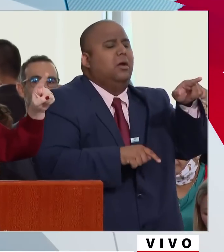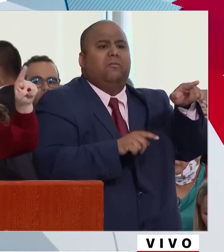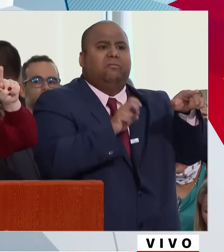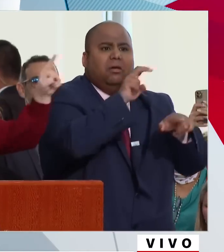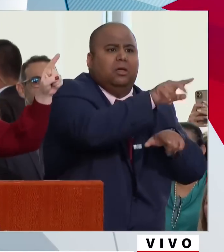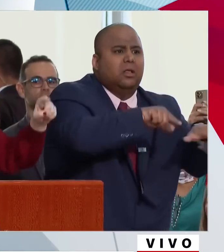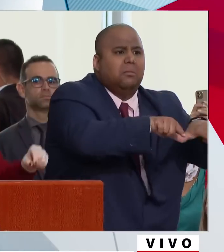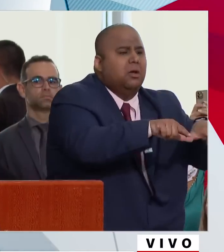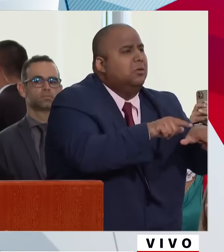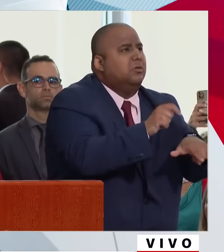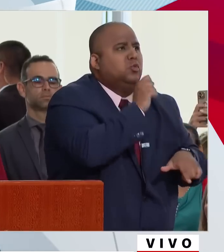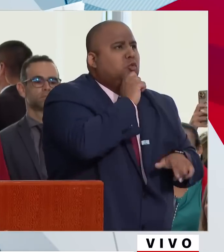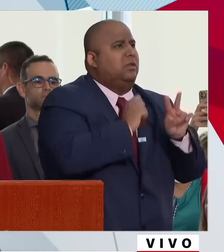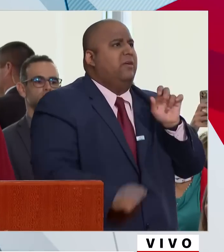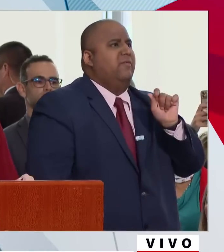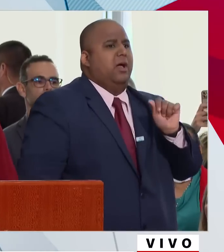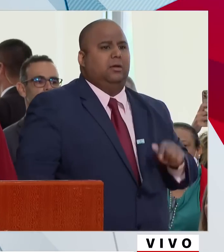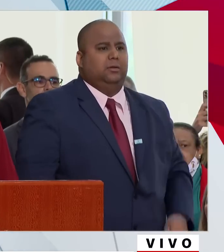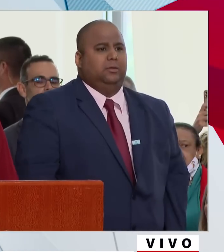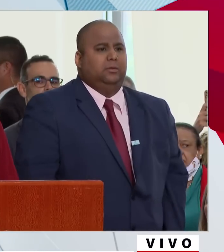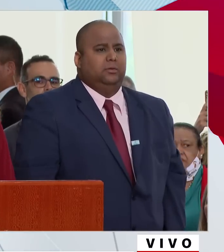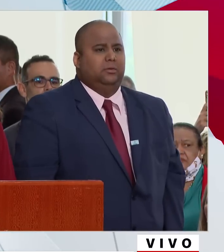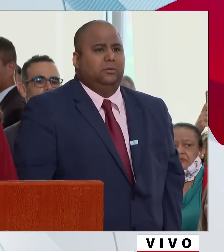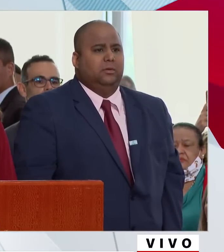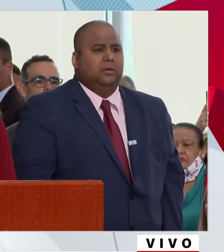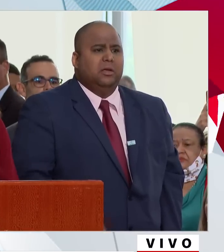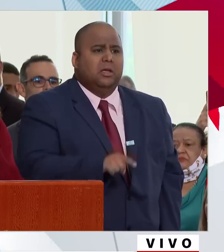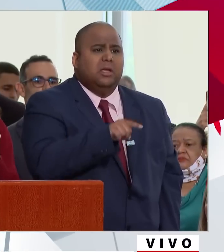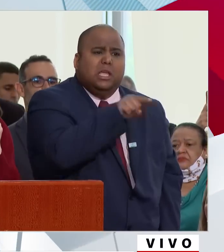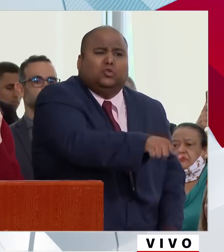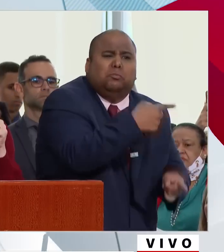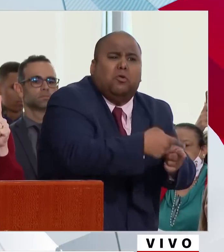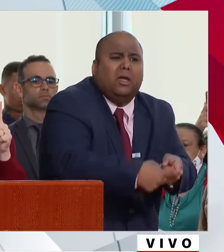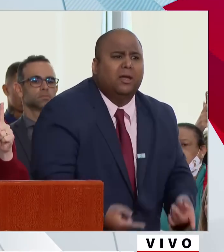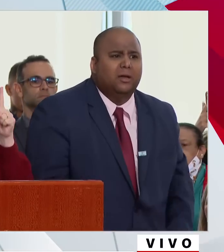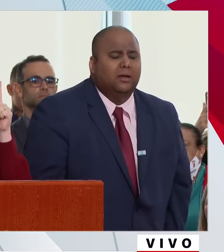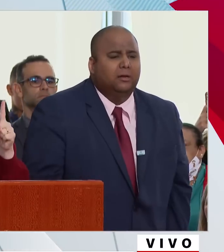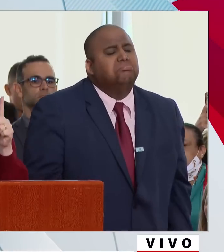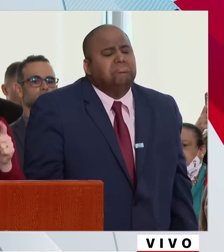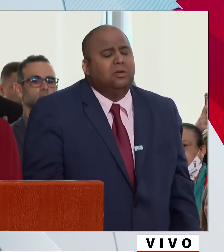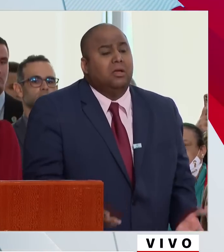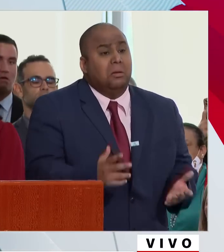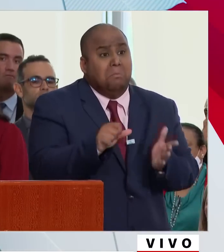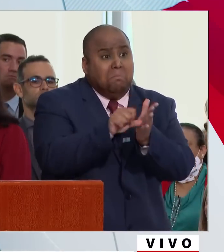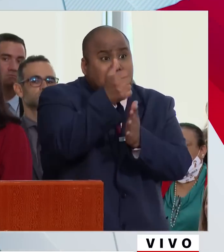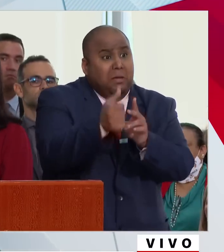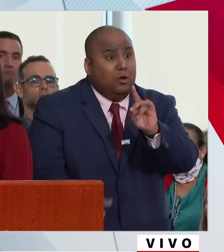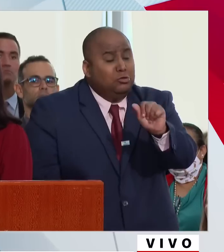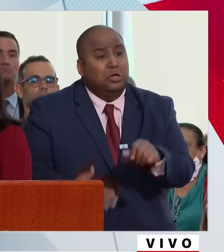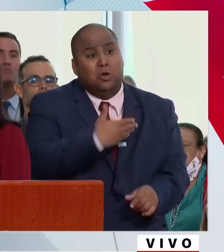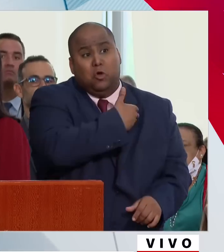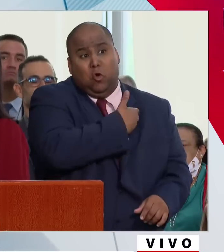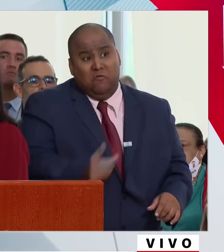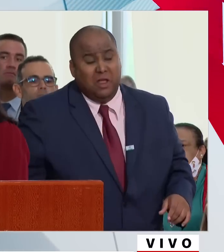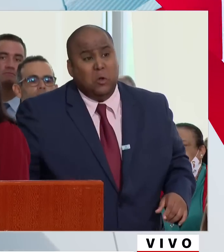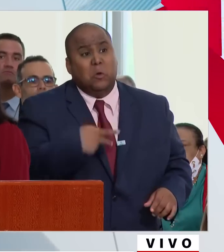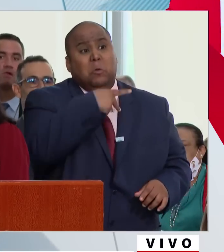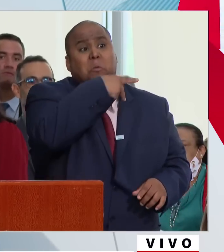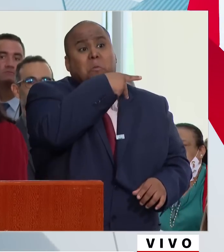ocupar postos de destaque na esplanados Ministérios A grande questão é que se vai para esse Clichê dizendo que há dificuldade